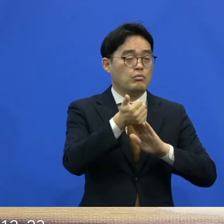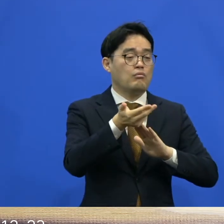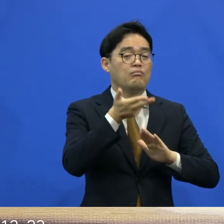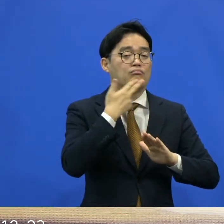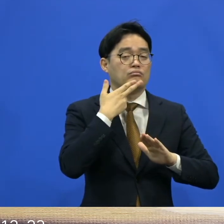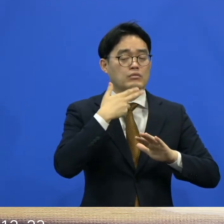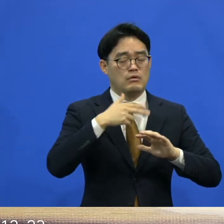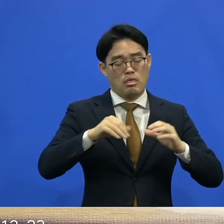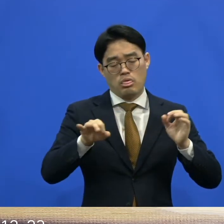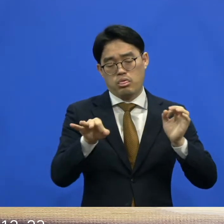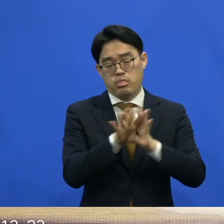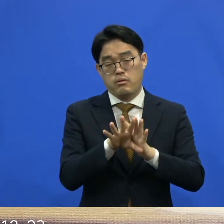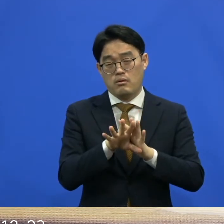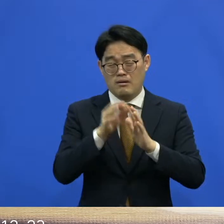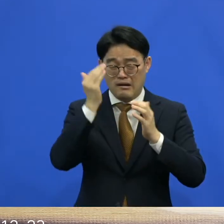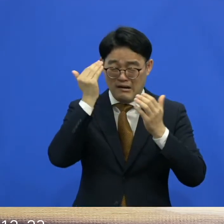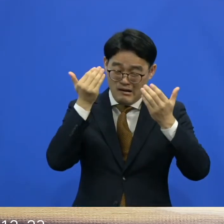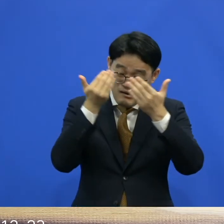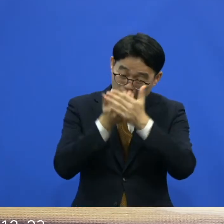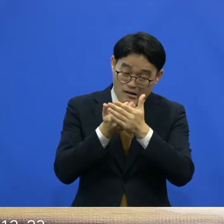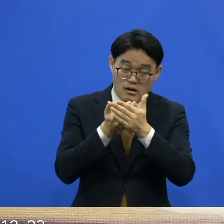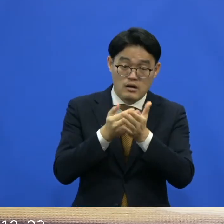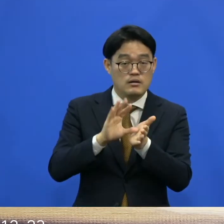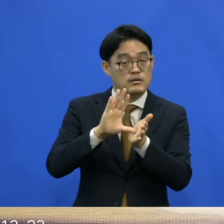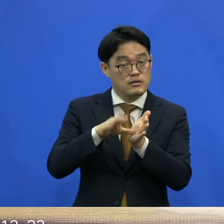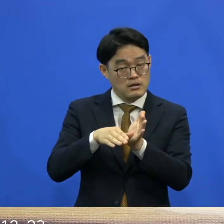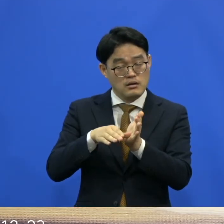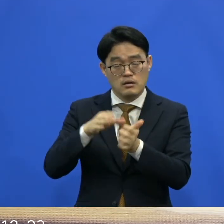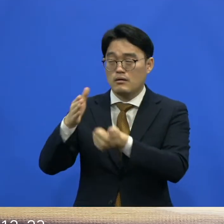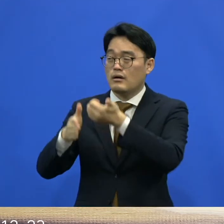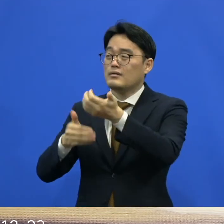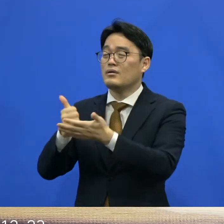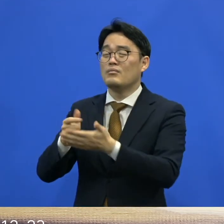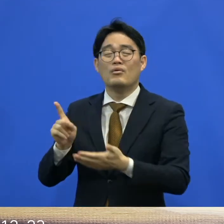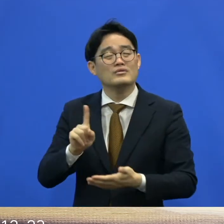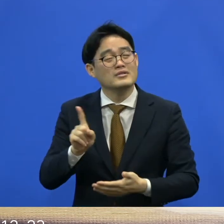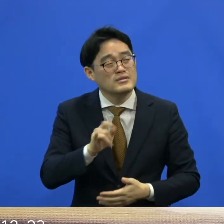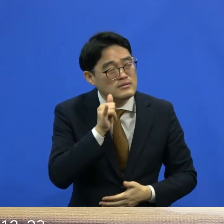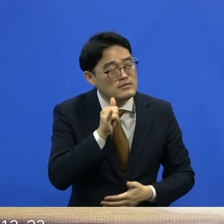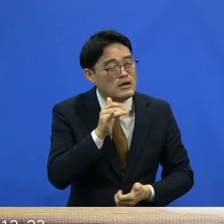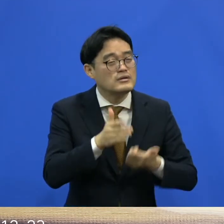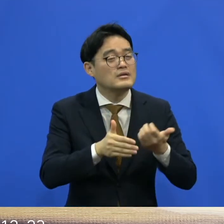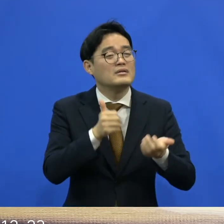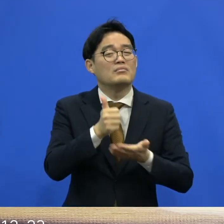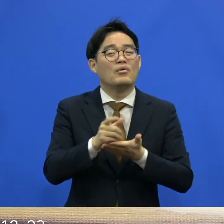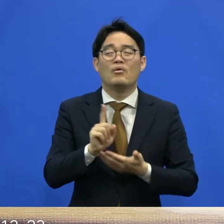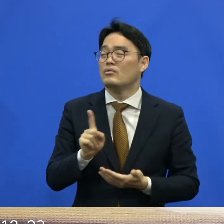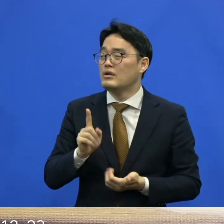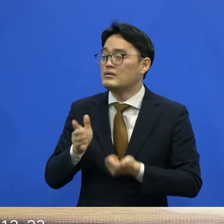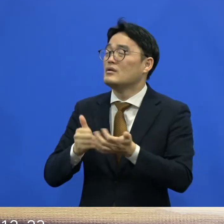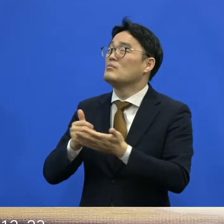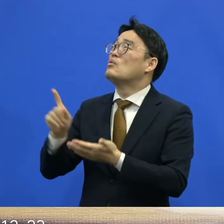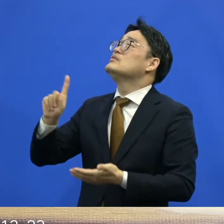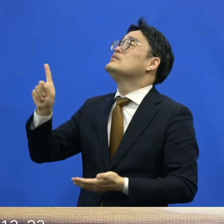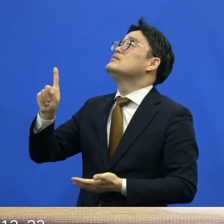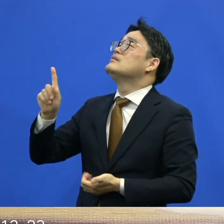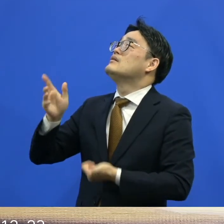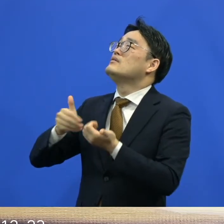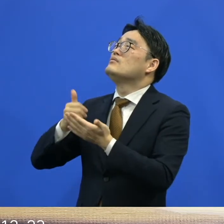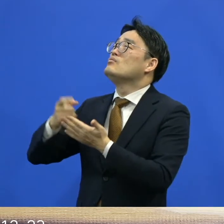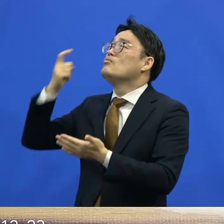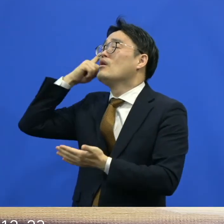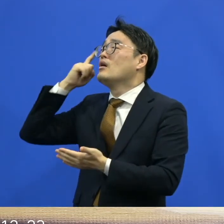칠흑같이 놓은 순간 이때는 하나님의 부재를 느낍니다. Where are you? 하나님 당신은 어디